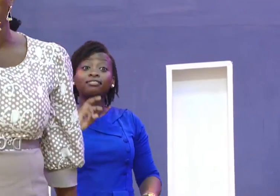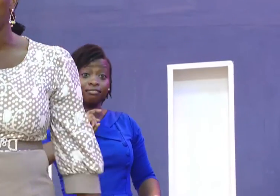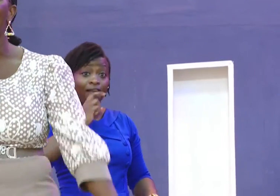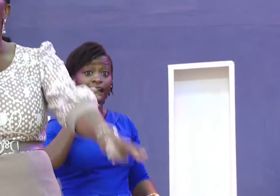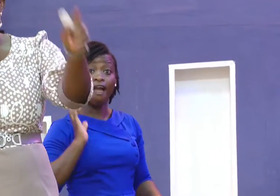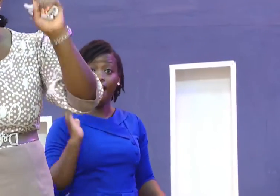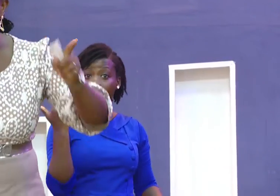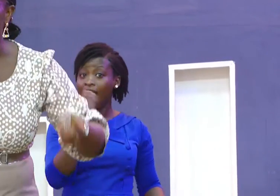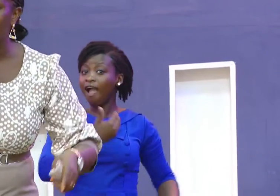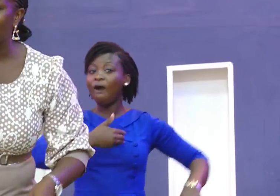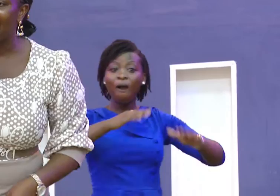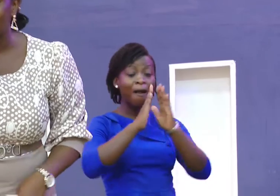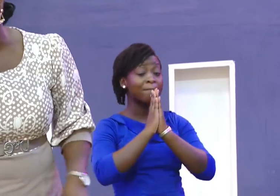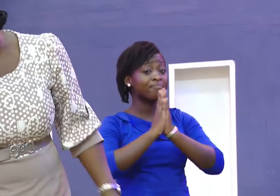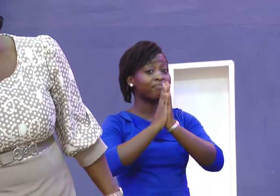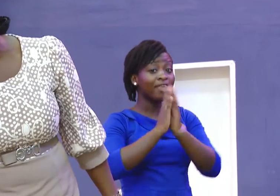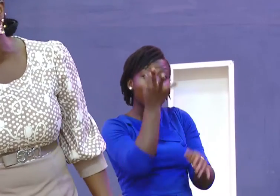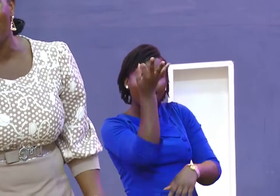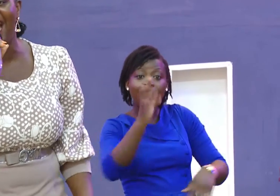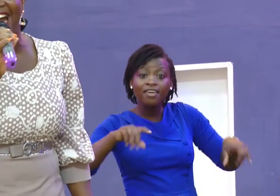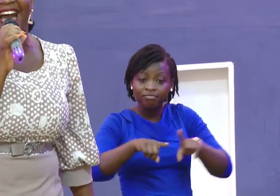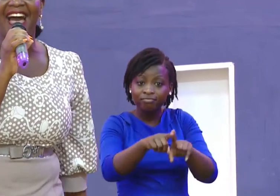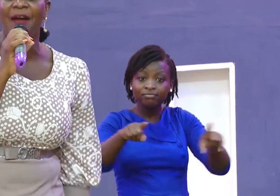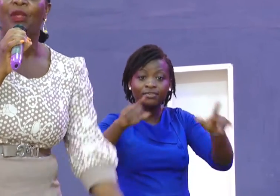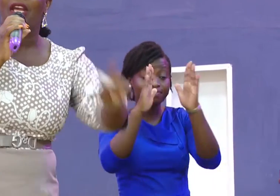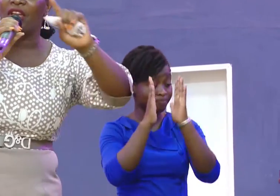fe Wetu sabanga tumwetaga